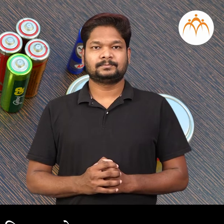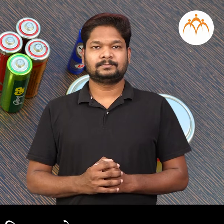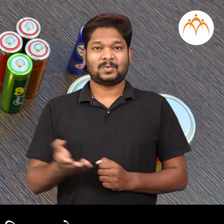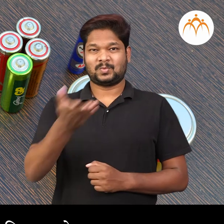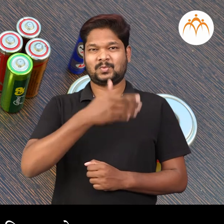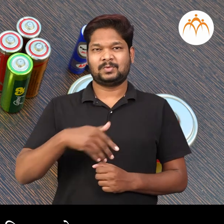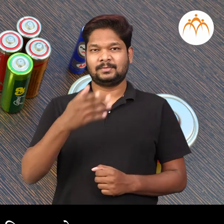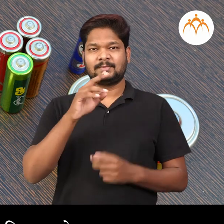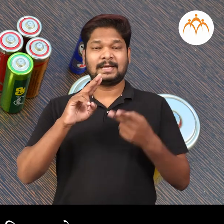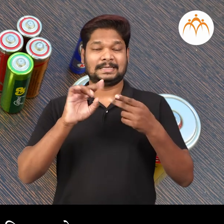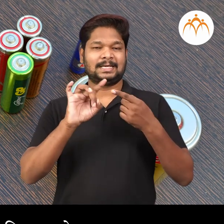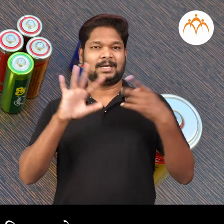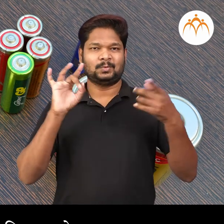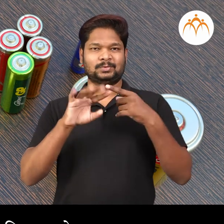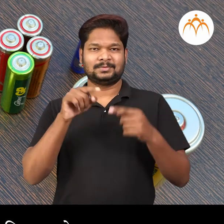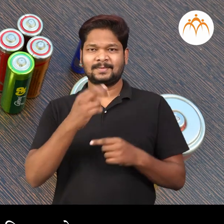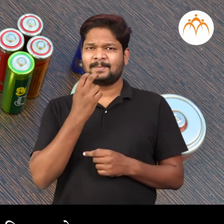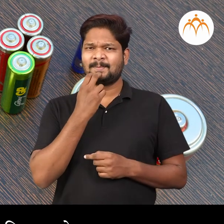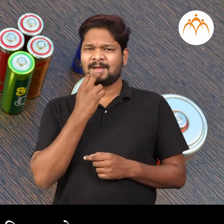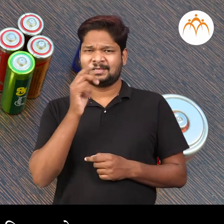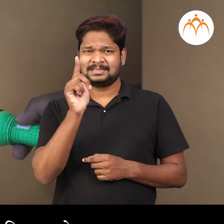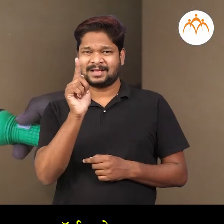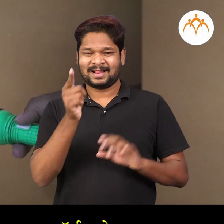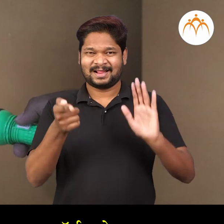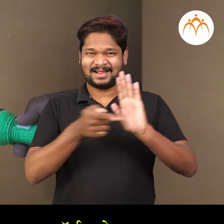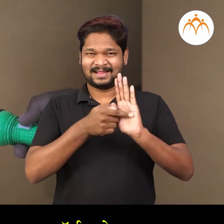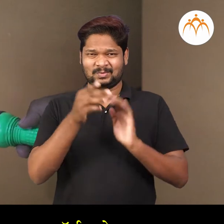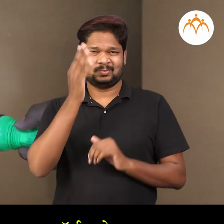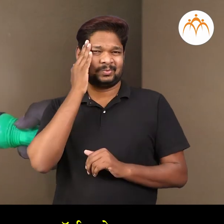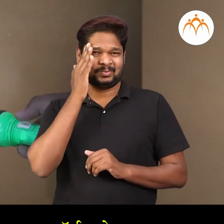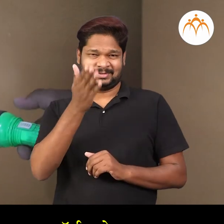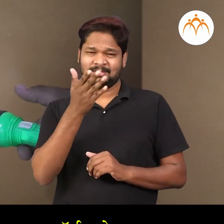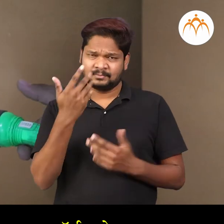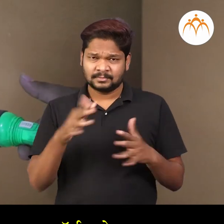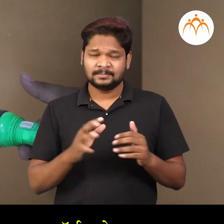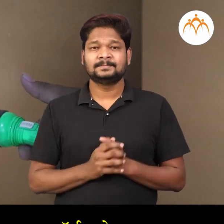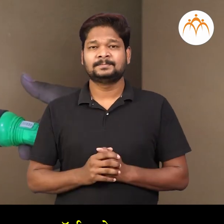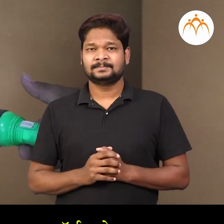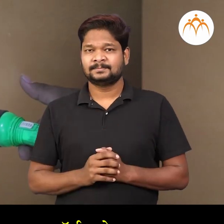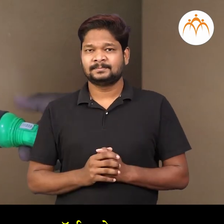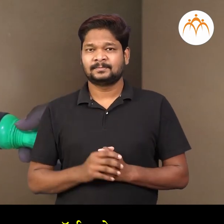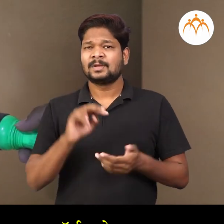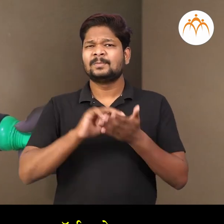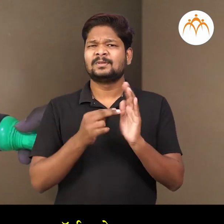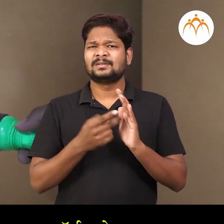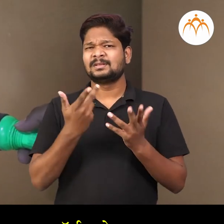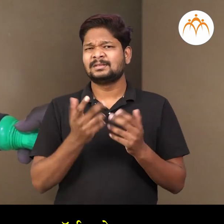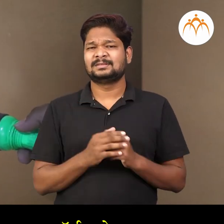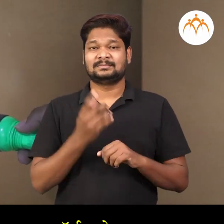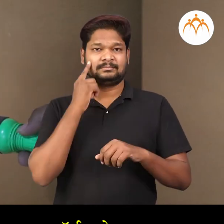मैं तुम्हें विद्युत घाट पहला से विद्युत घाट लहान टॉर्च